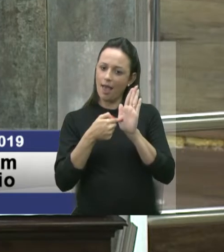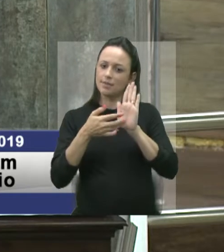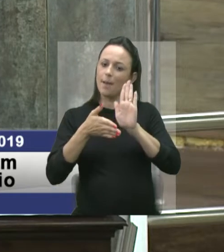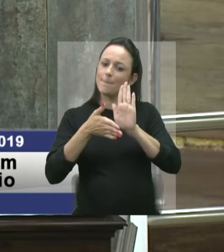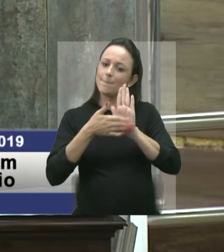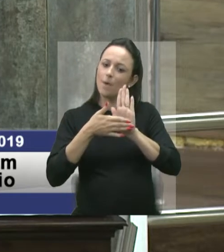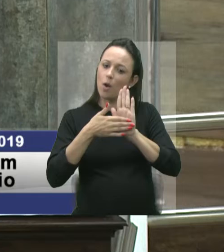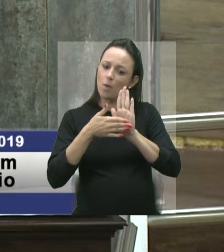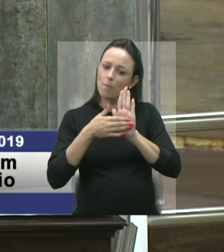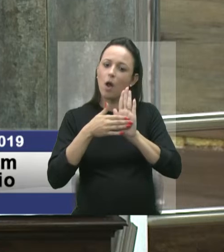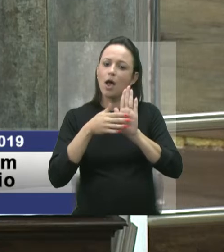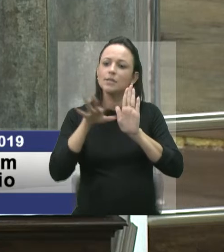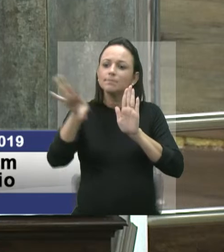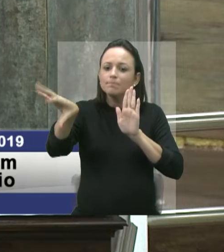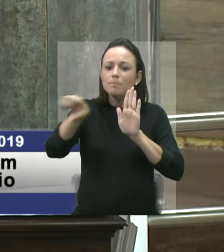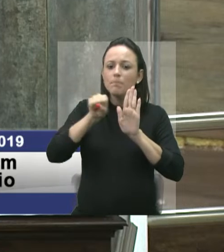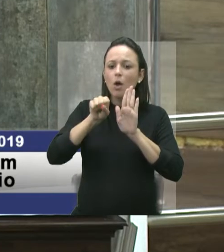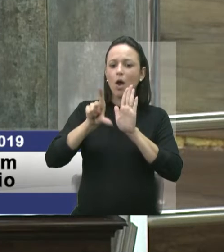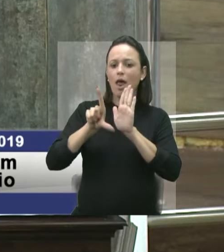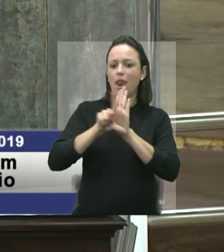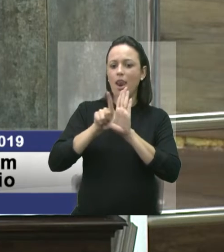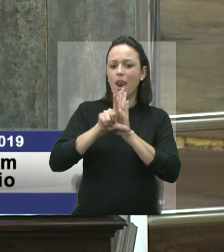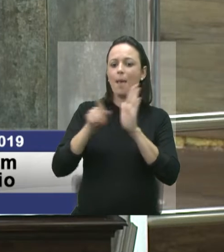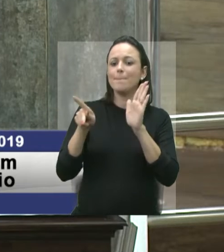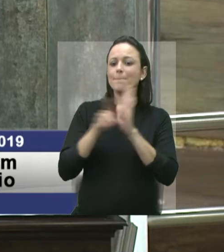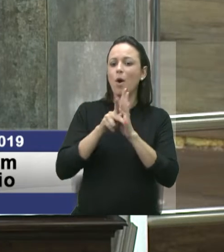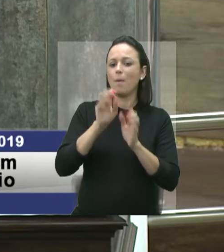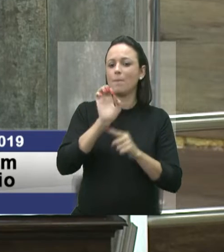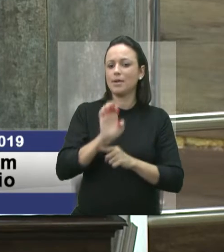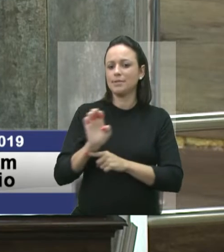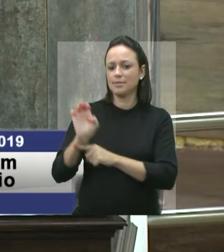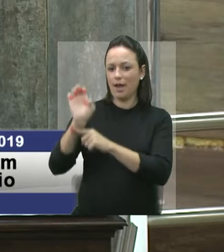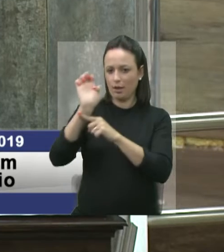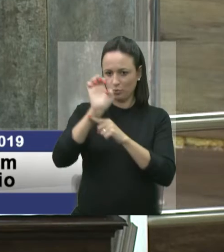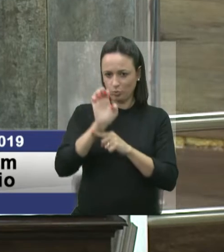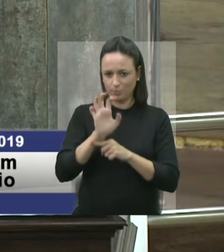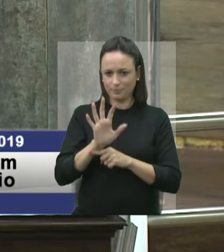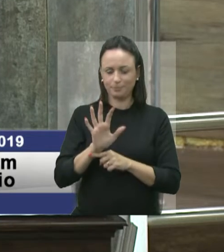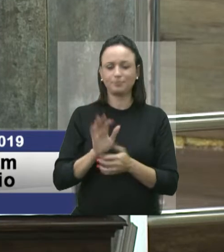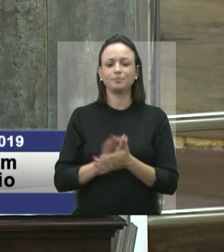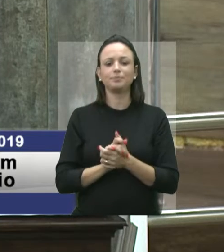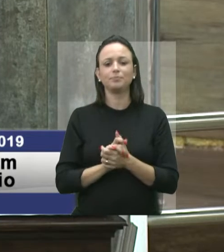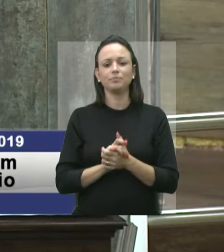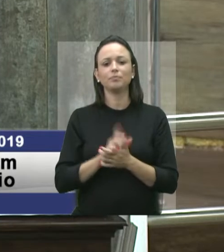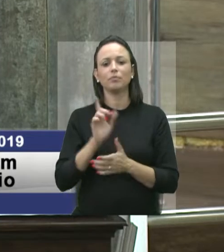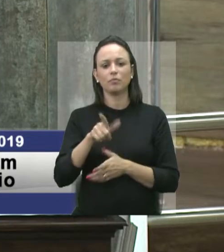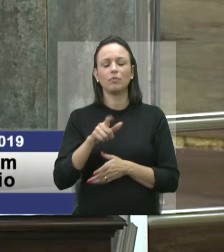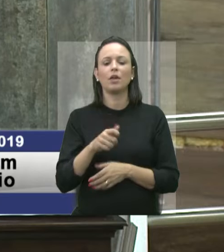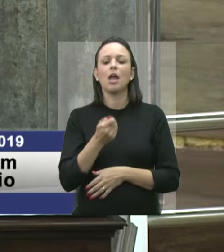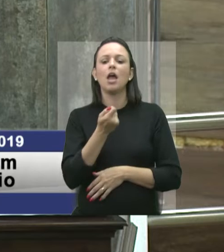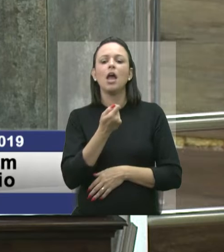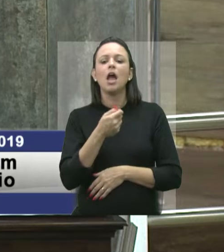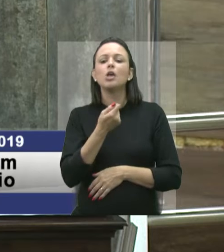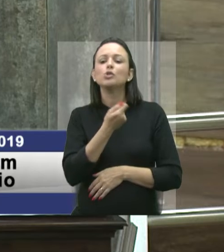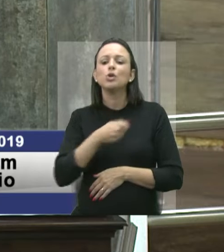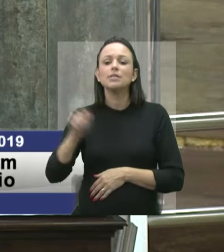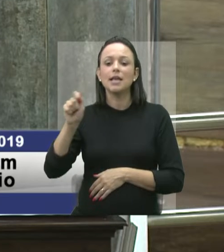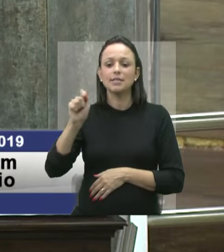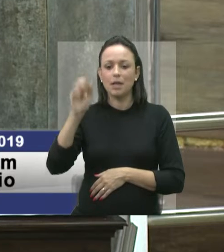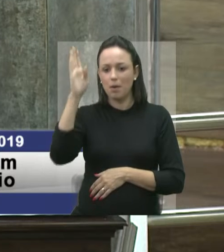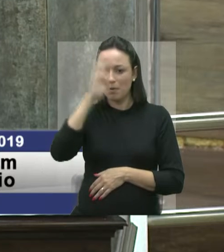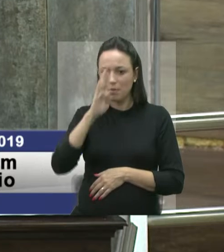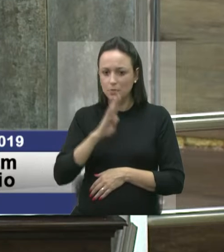em legislação vigente no Estado. Segundo a Associação Brasileira de Pais e Amigos dos